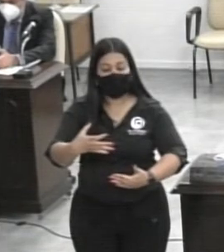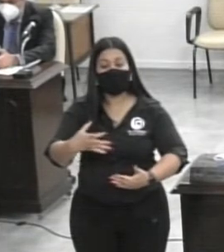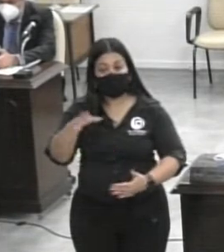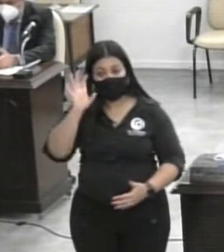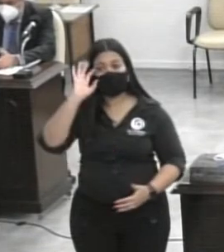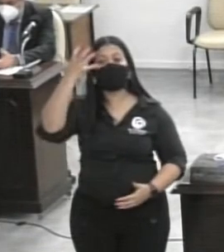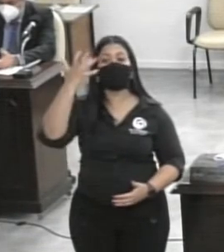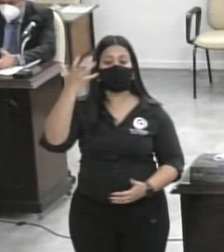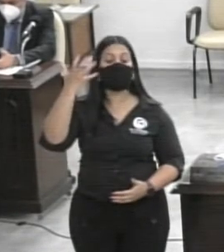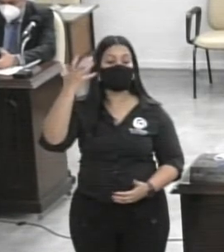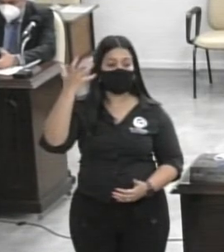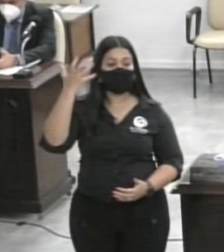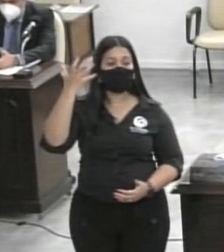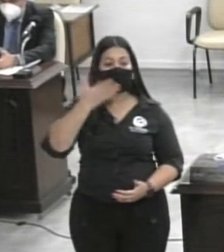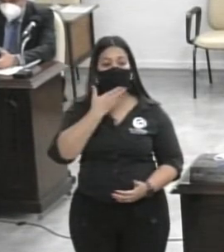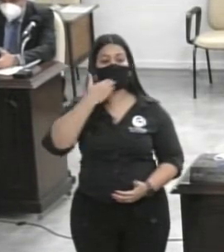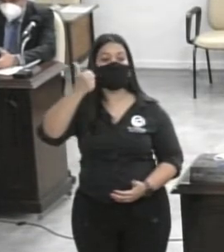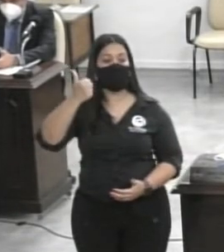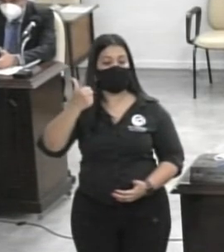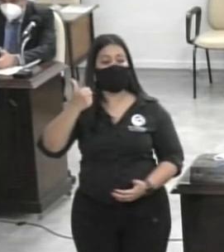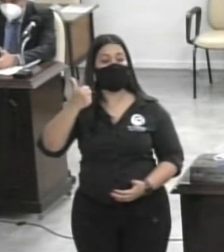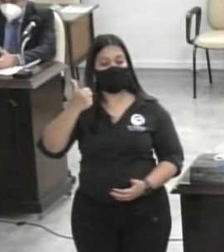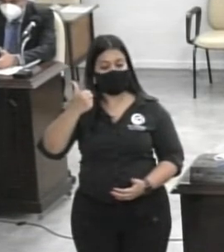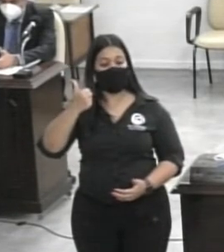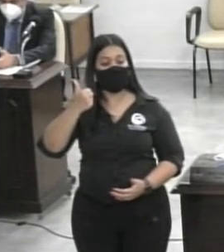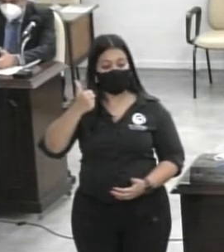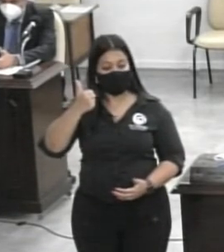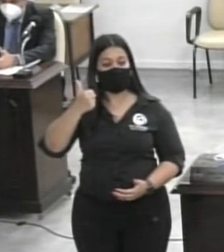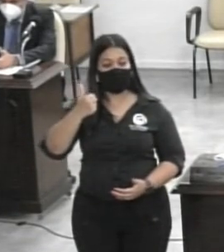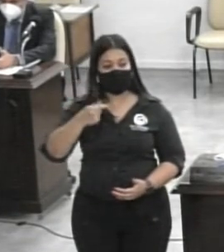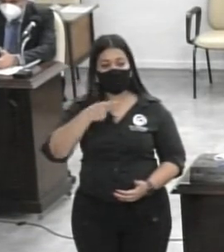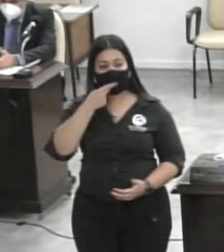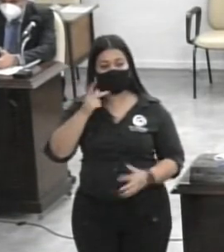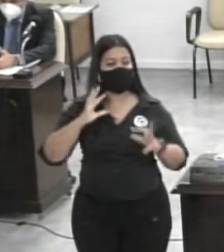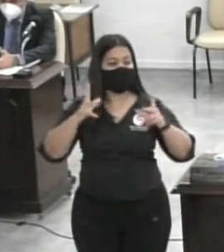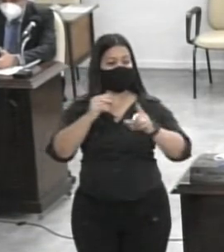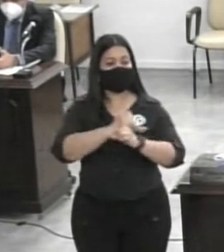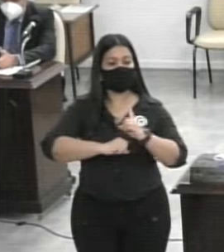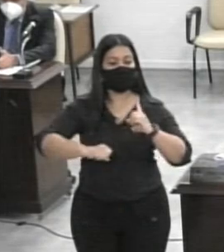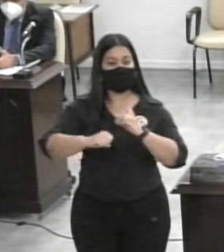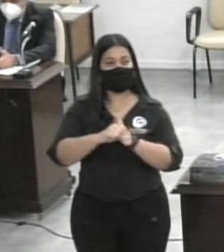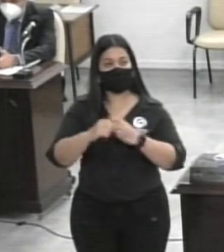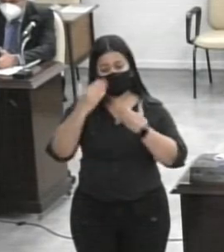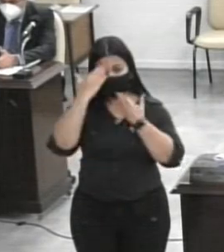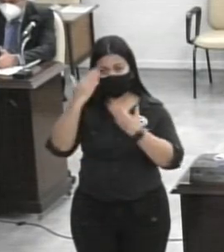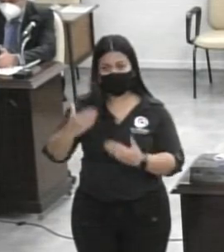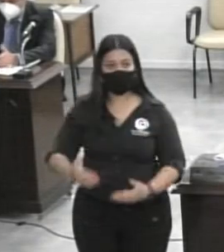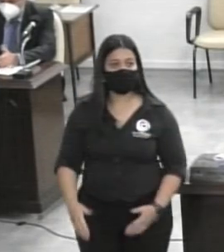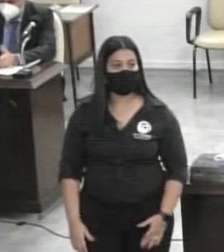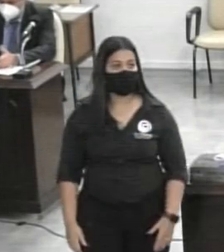serão melhores e isso vai refletir para toda a nossa cidade. Obrigado.